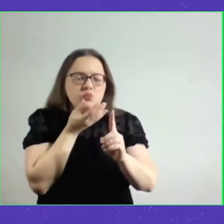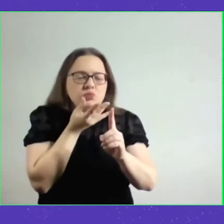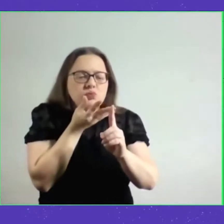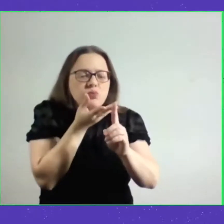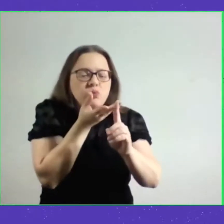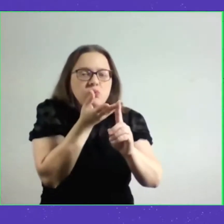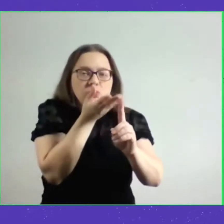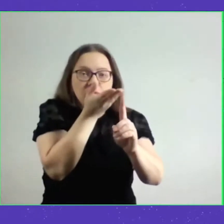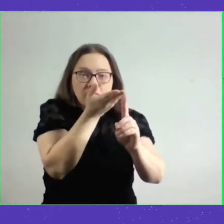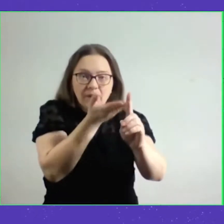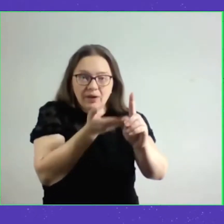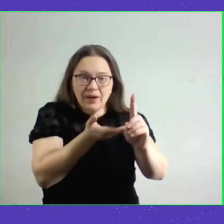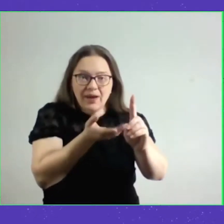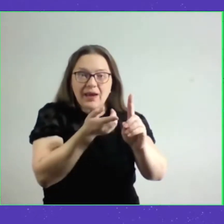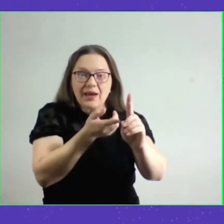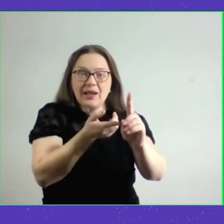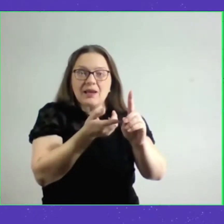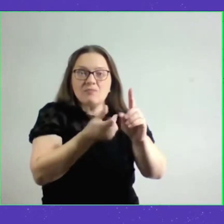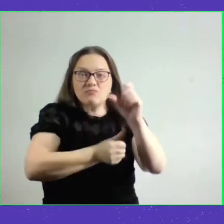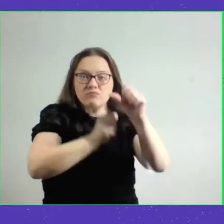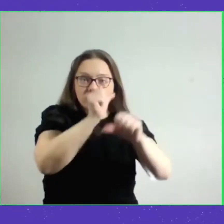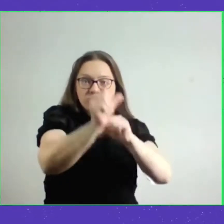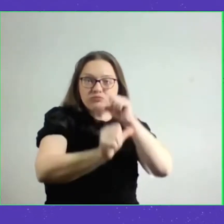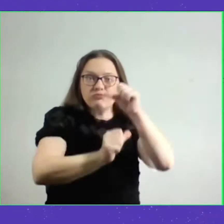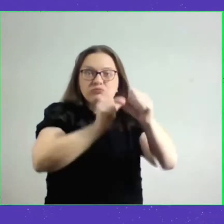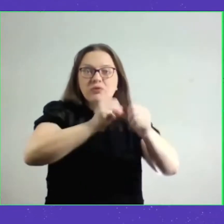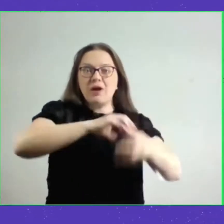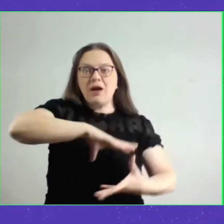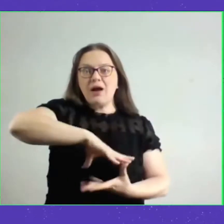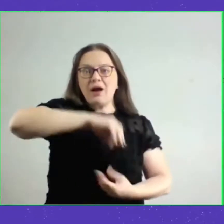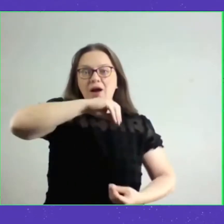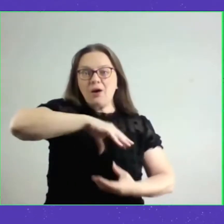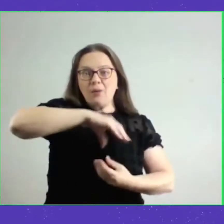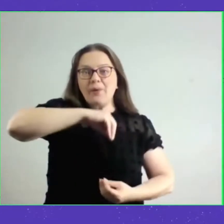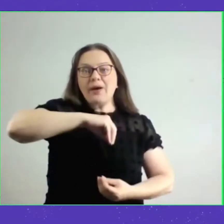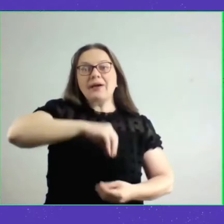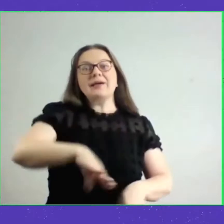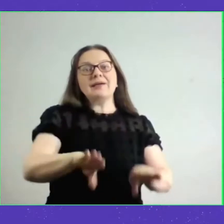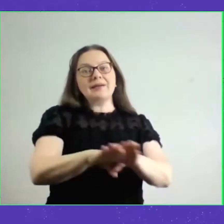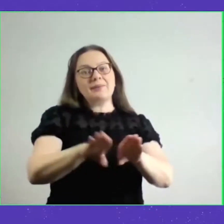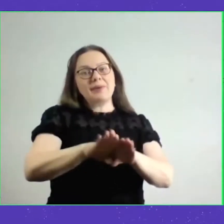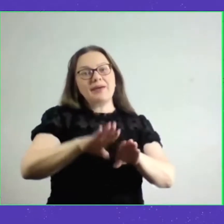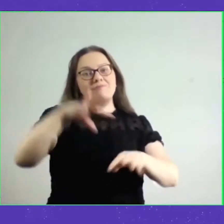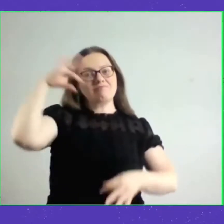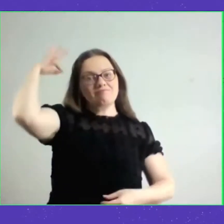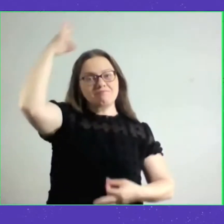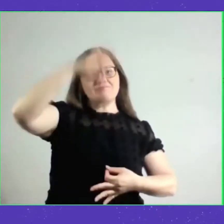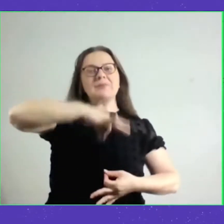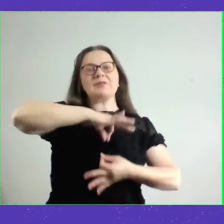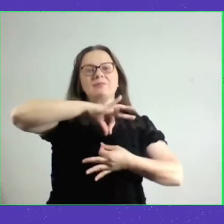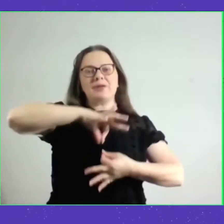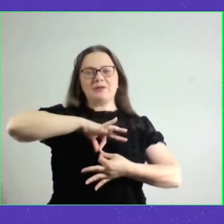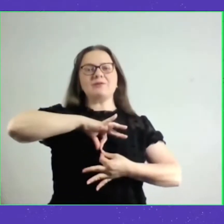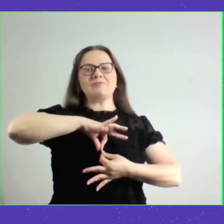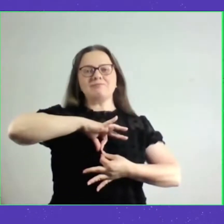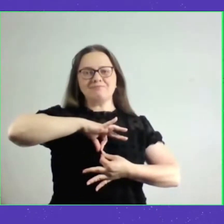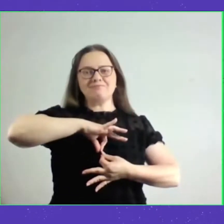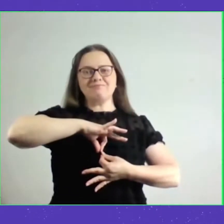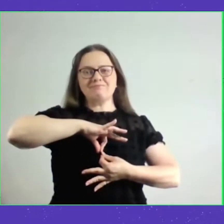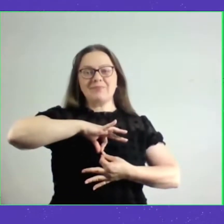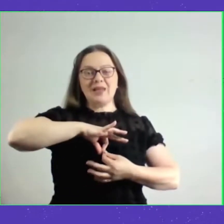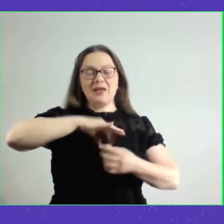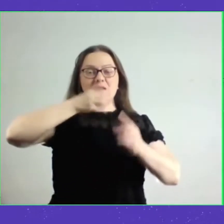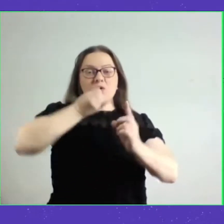alma vivente. Ele ganhou um espírito humano e se tornou alma vivente. E esse sopro foi de Deus.